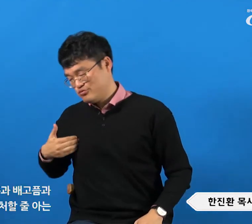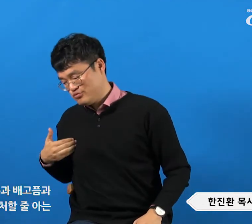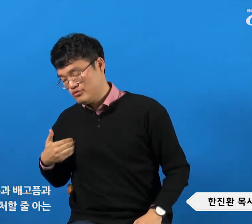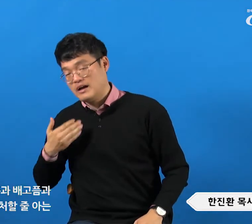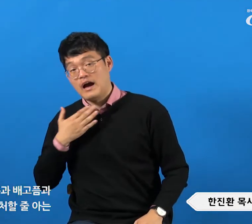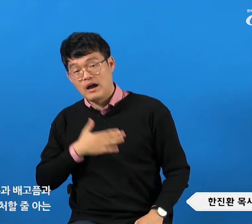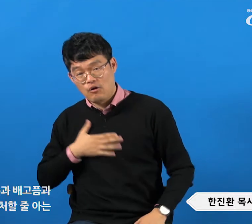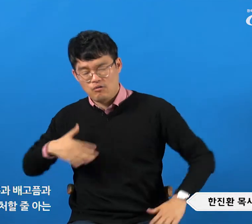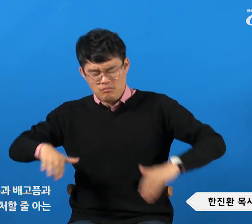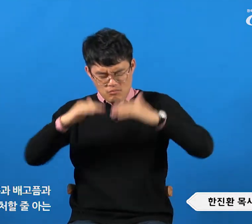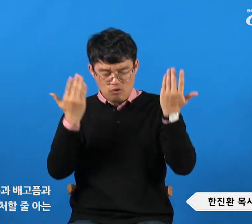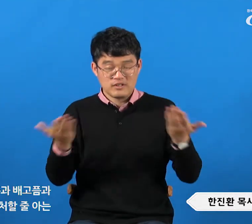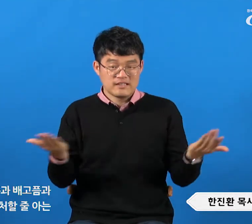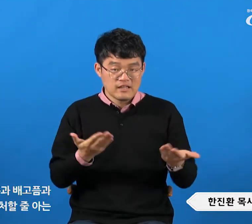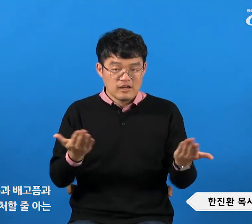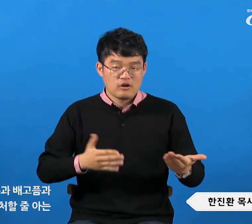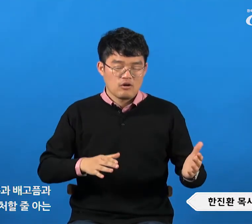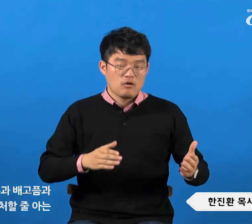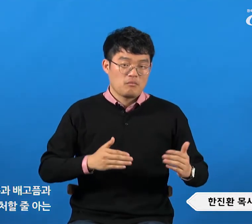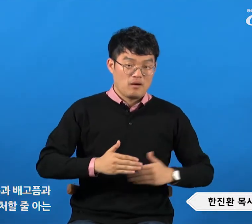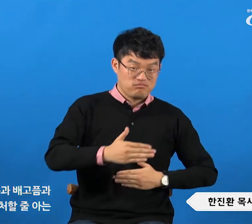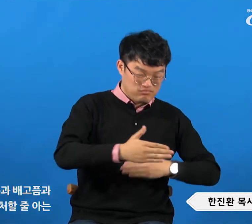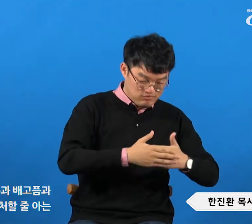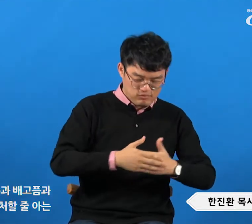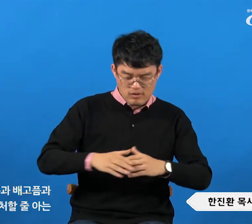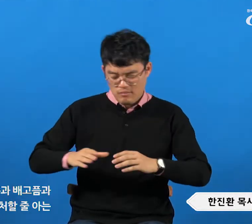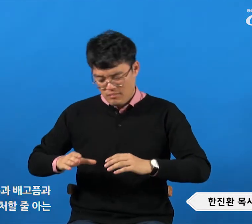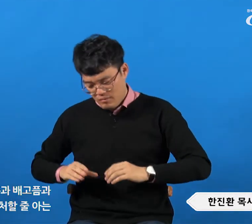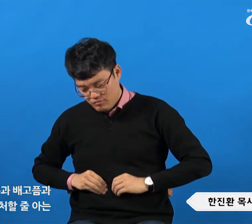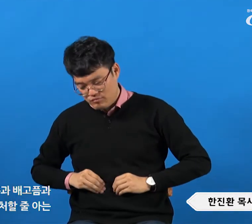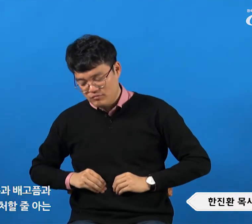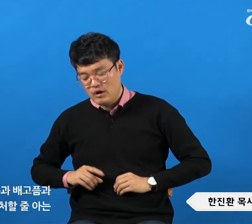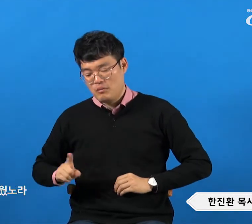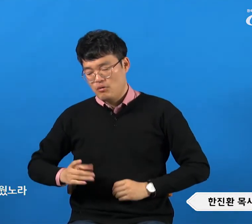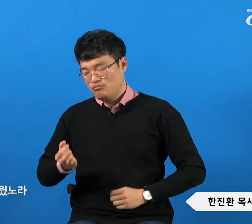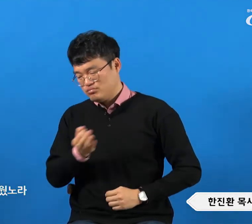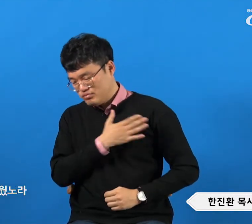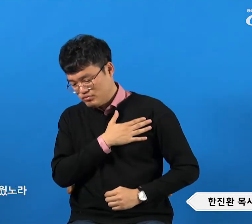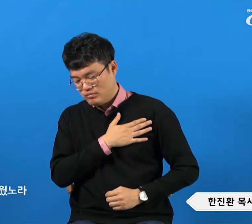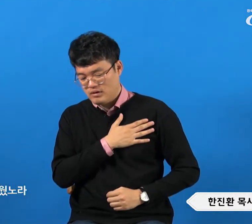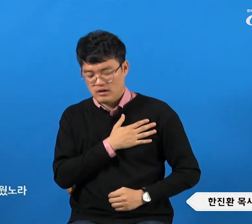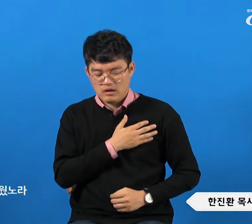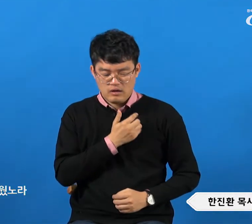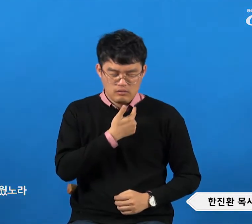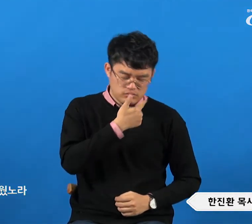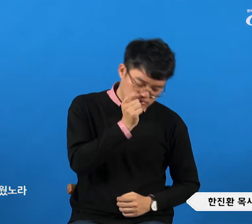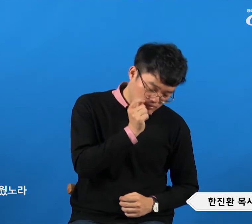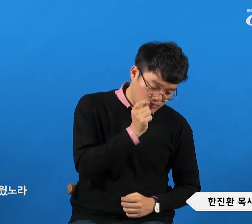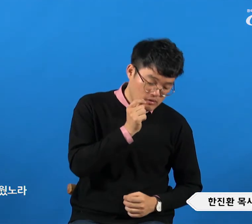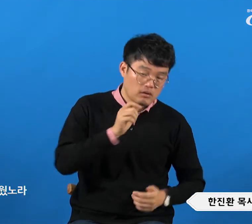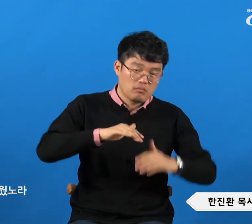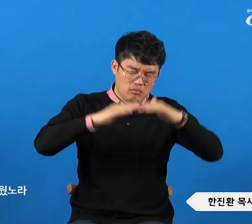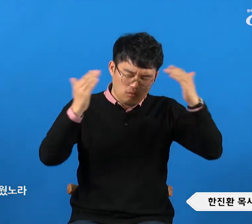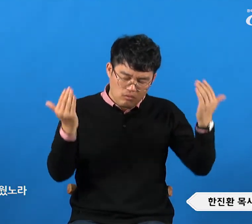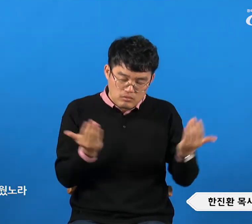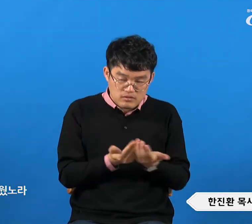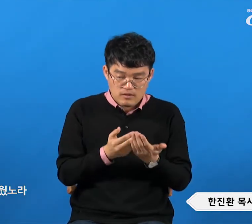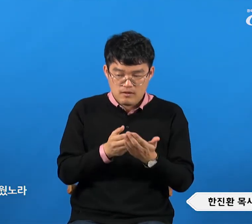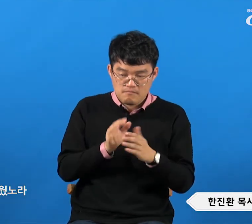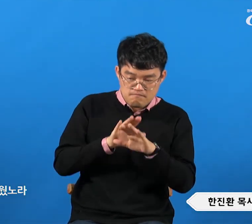알아. 모든 일 곧 배부름과 배고픔과 풍부와 궁핍에도 처할 줄 아는 일체의 비결을